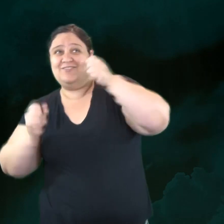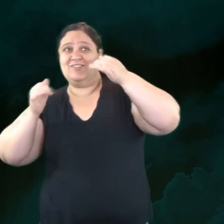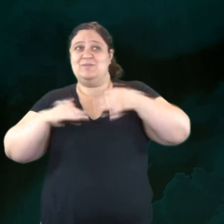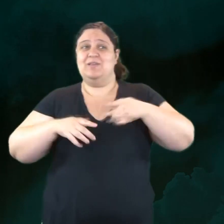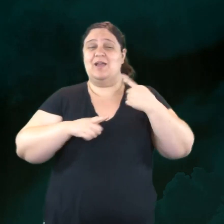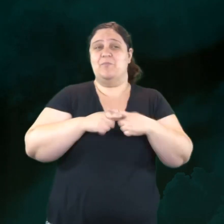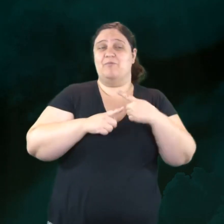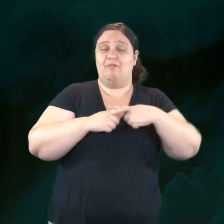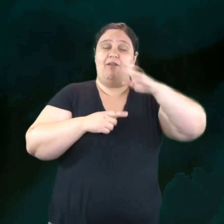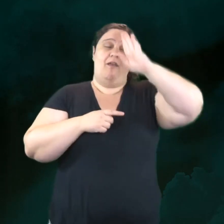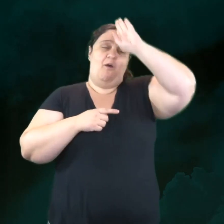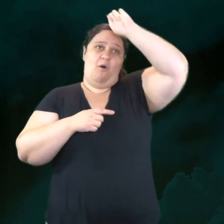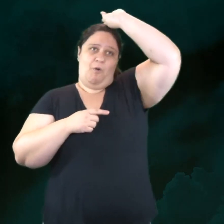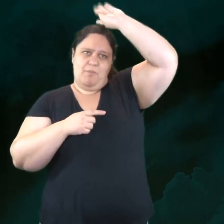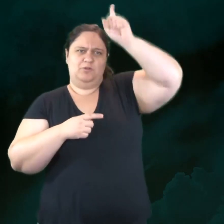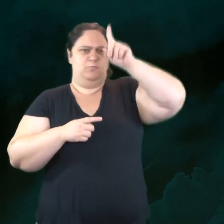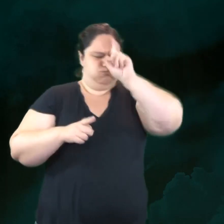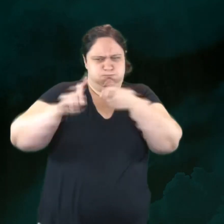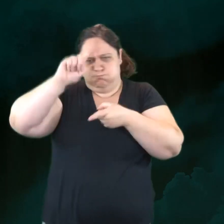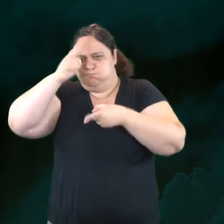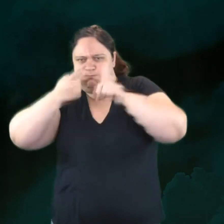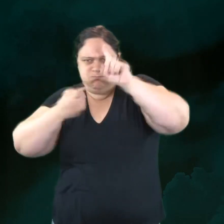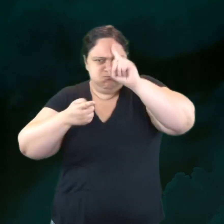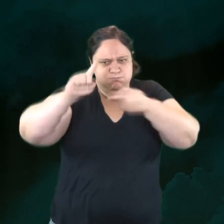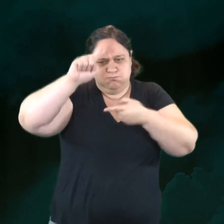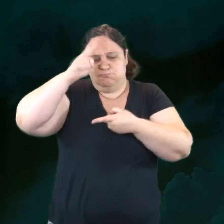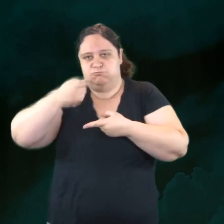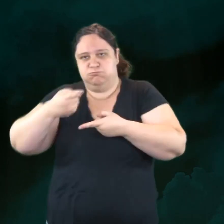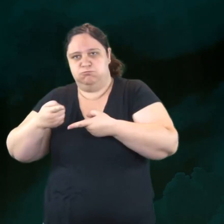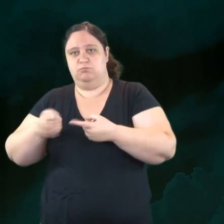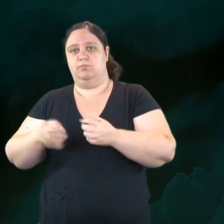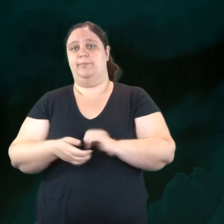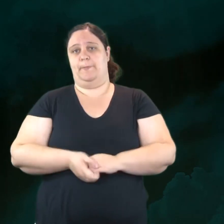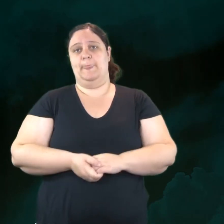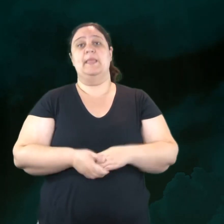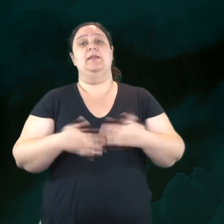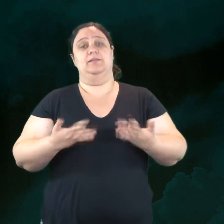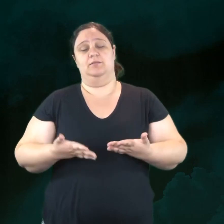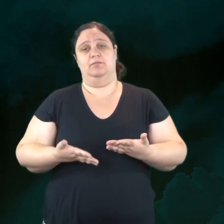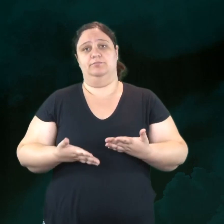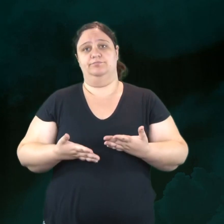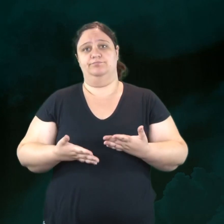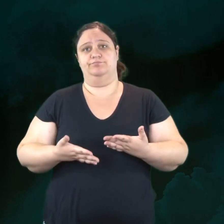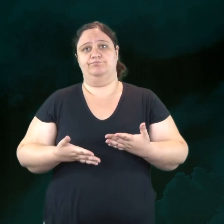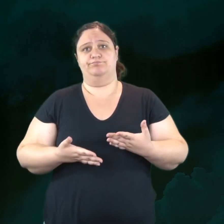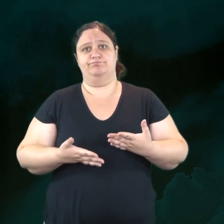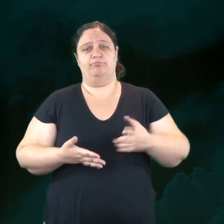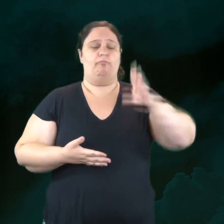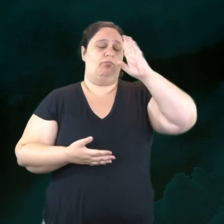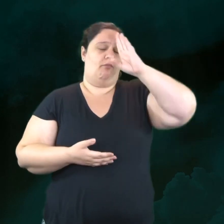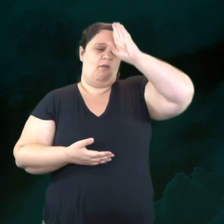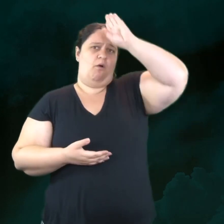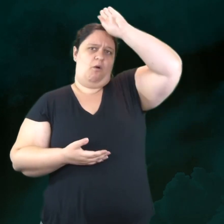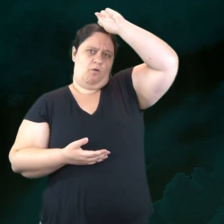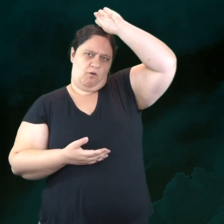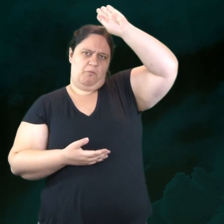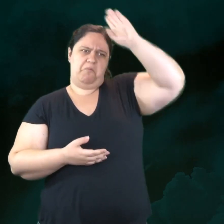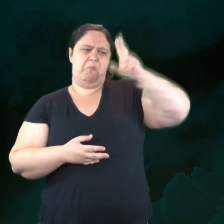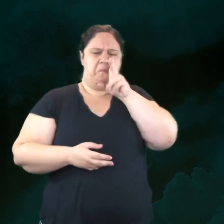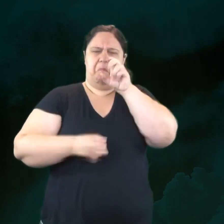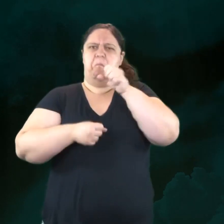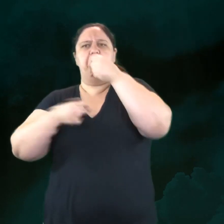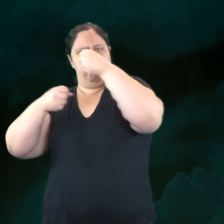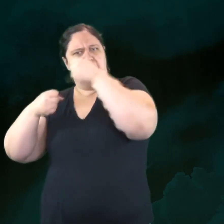romana. Por quê? Porque o Império Romano, ele mantinha o seu poderio, o